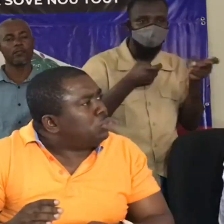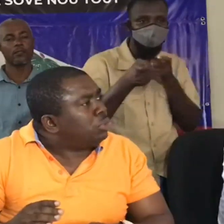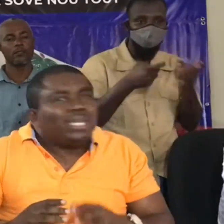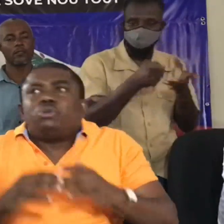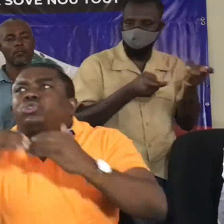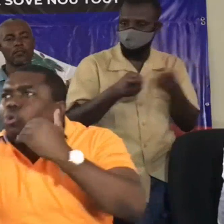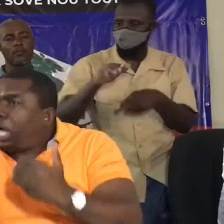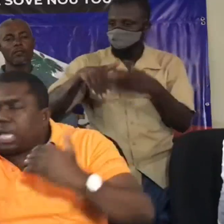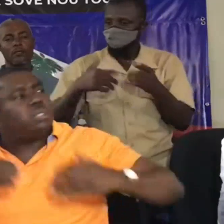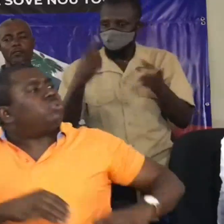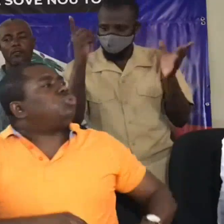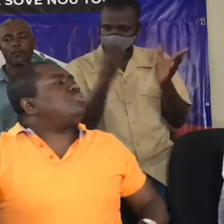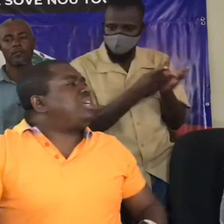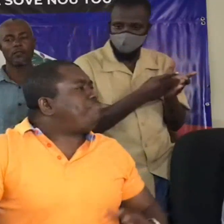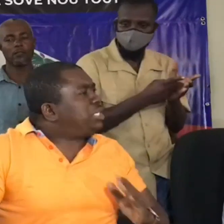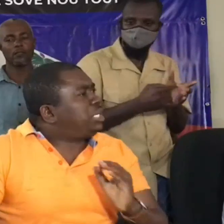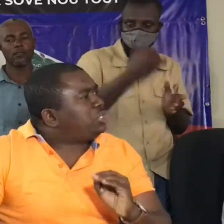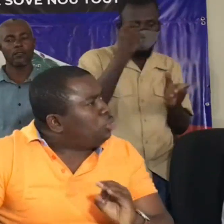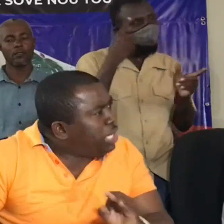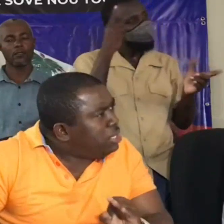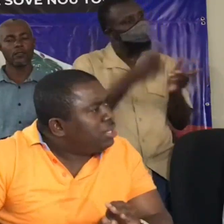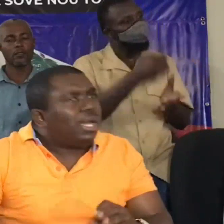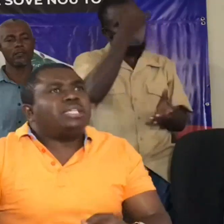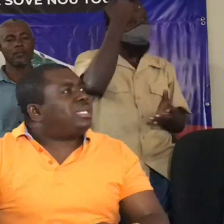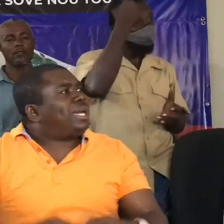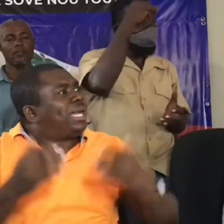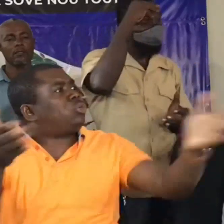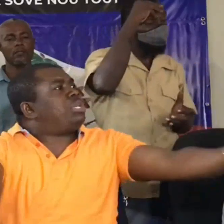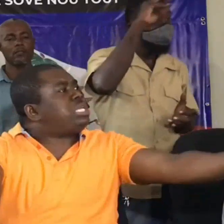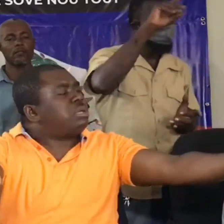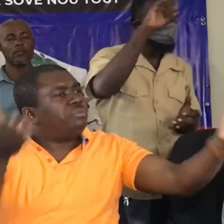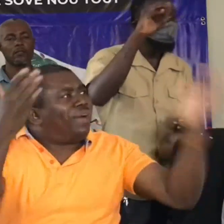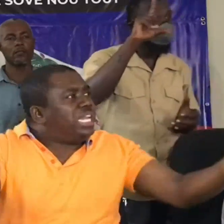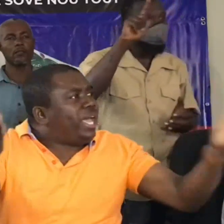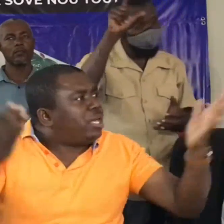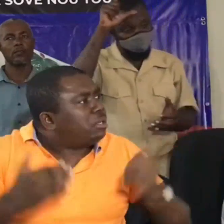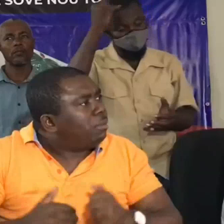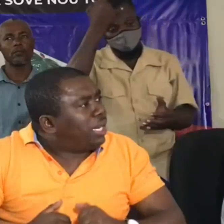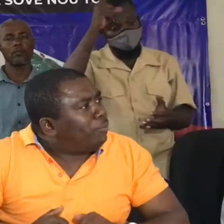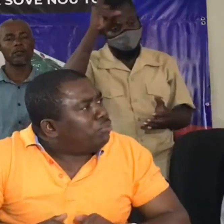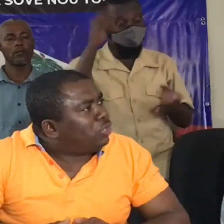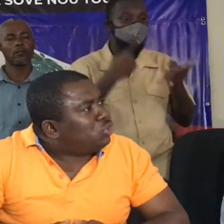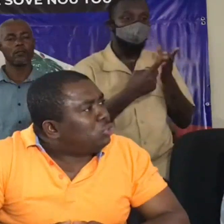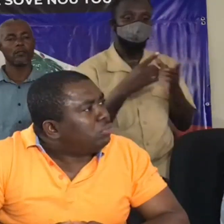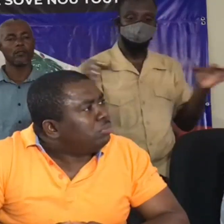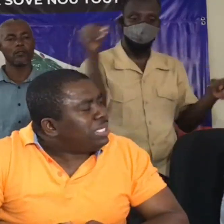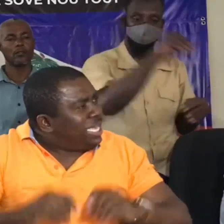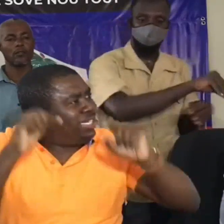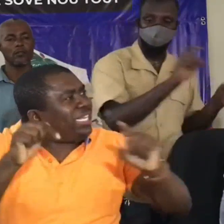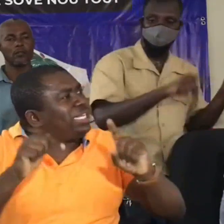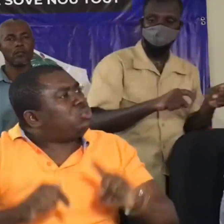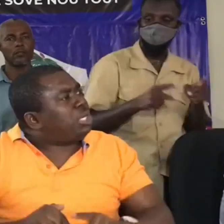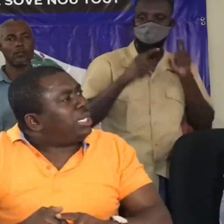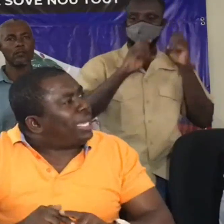de rupture. Et le choix de Joseph Fessenjean lui a été accueilli, validé par la population qui